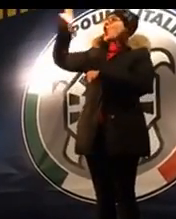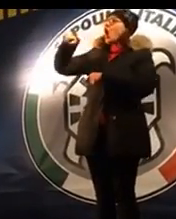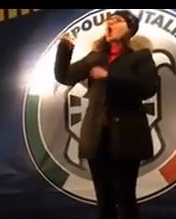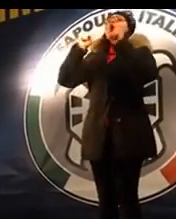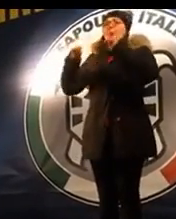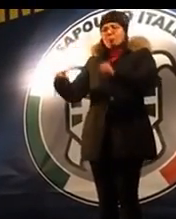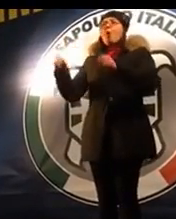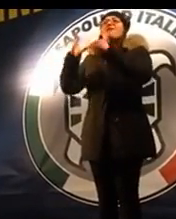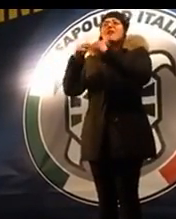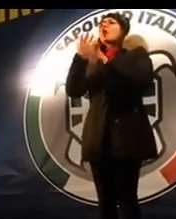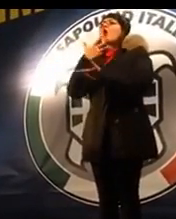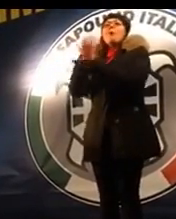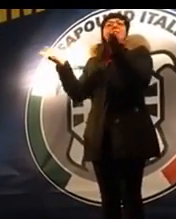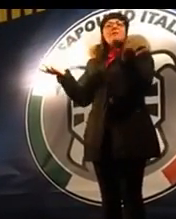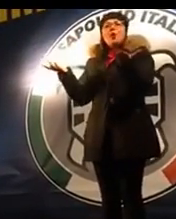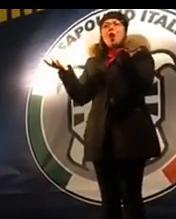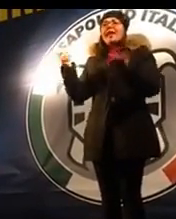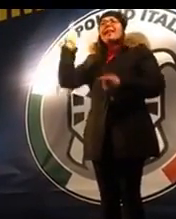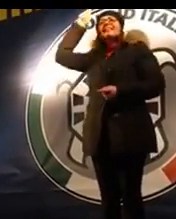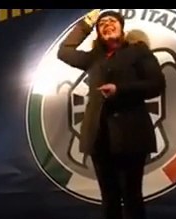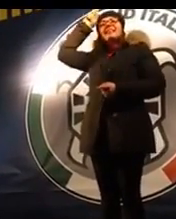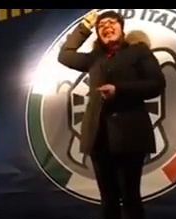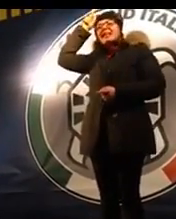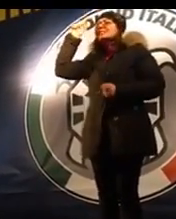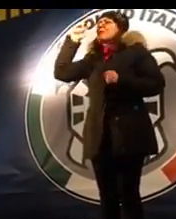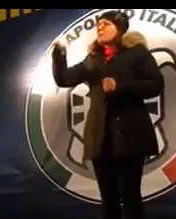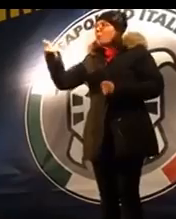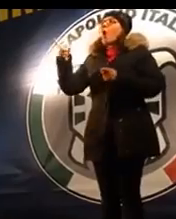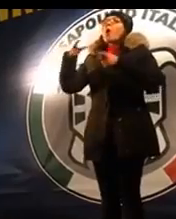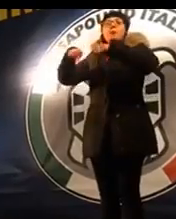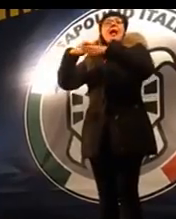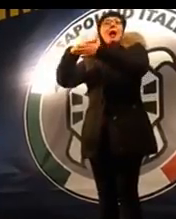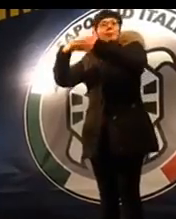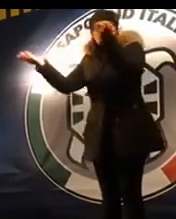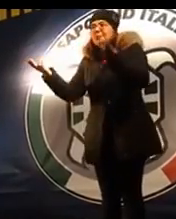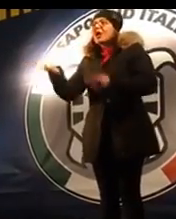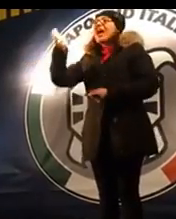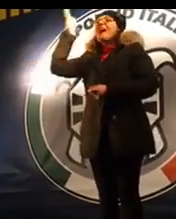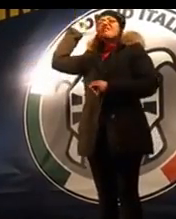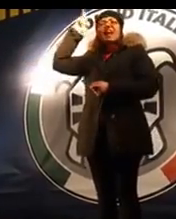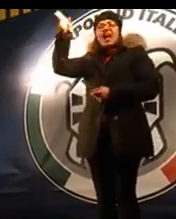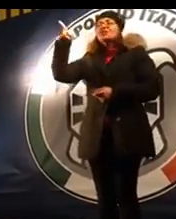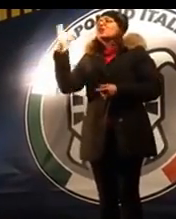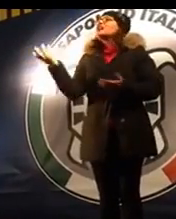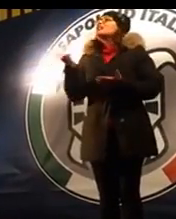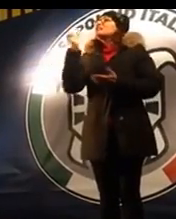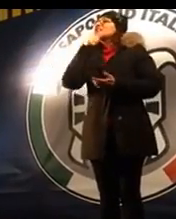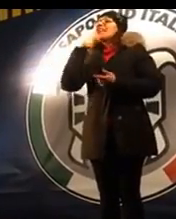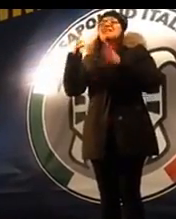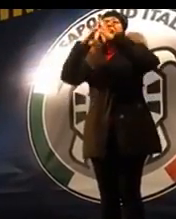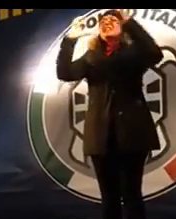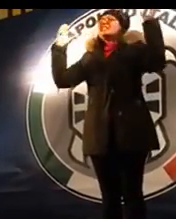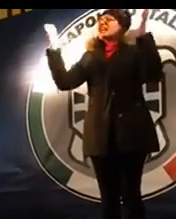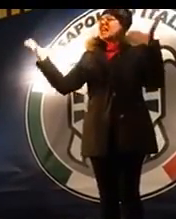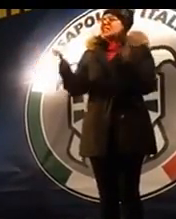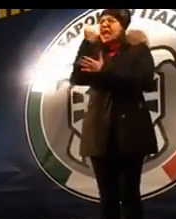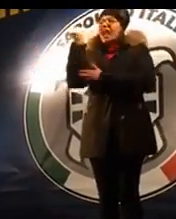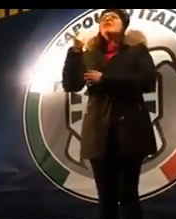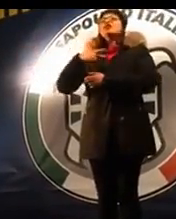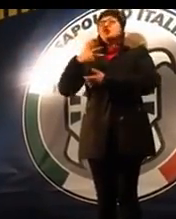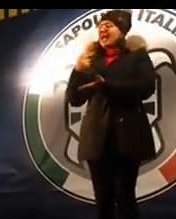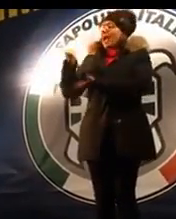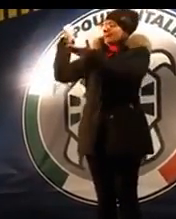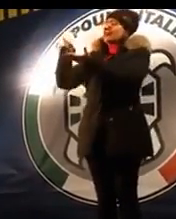fare tutto quello che vogliono, mentre i tedeschi possono avere una banca pubblica e i francesi salvare le loro aziende con capitale pubblico, mentre qui si è